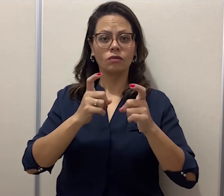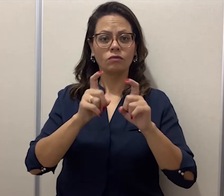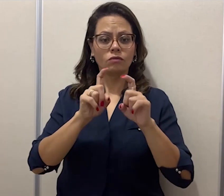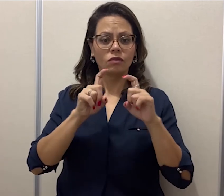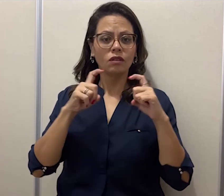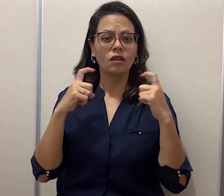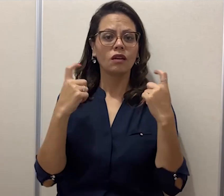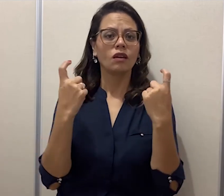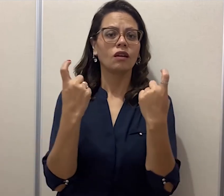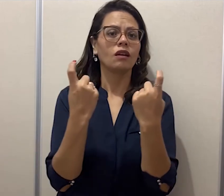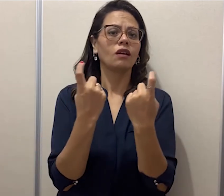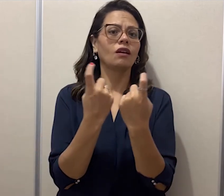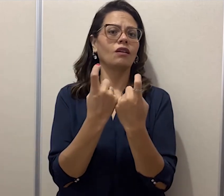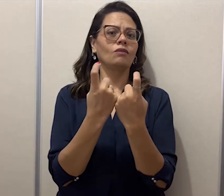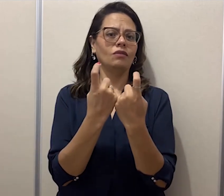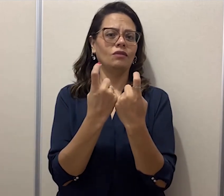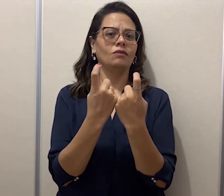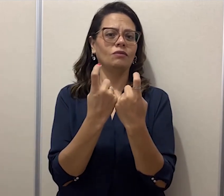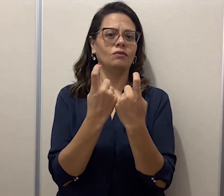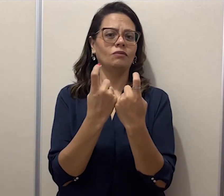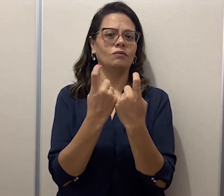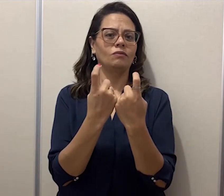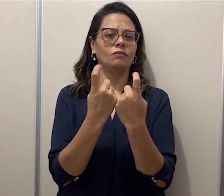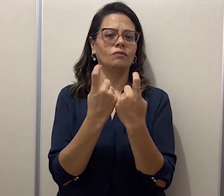a reunião reunião